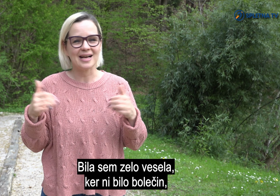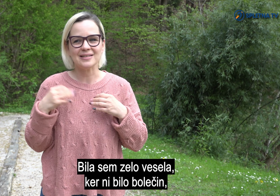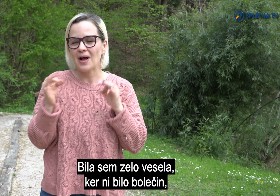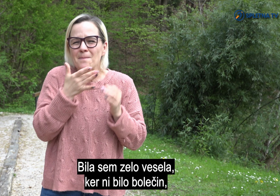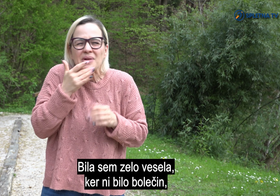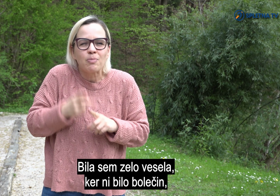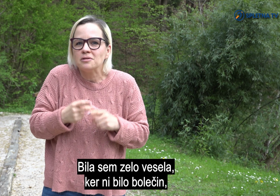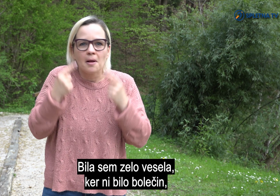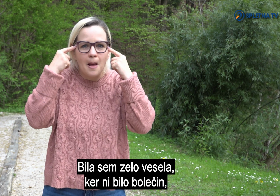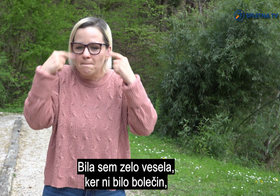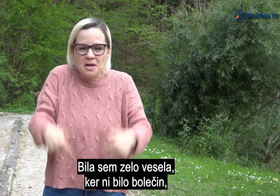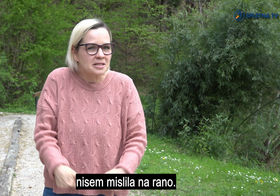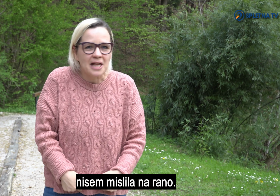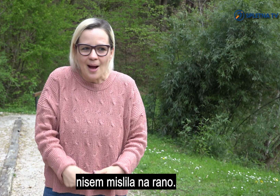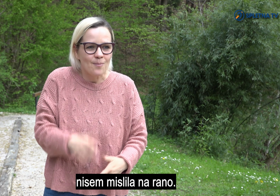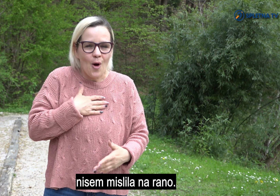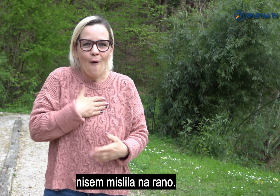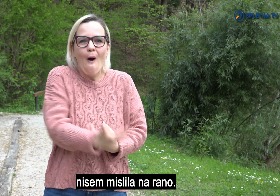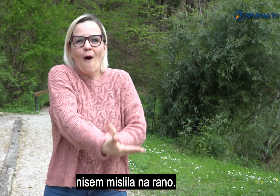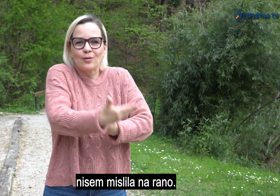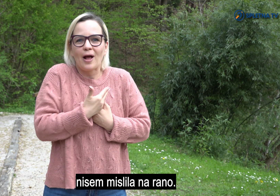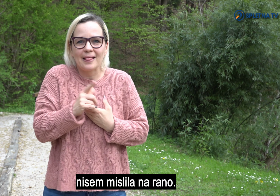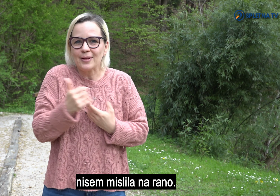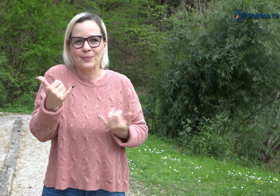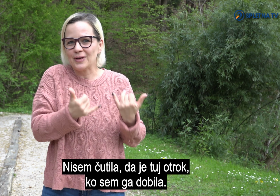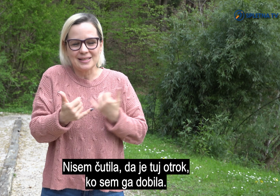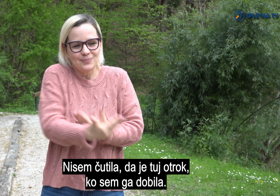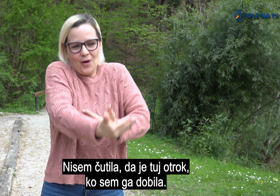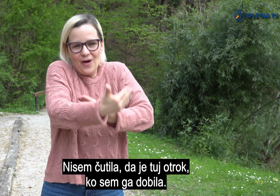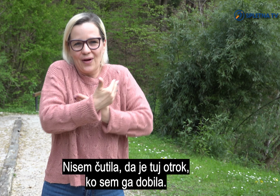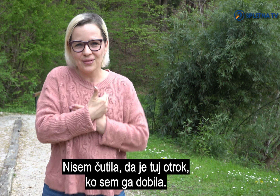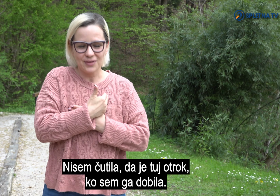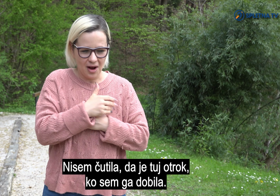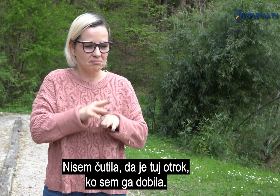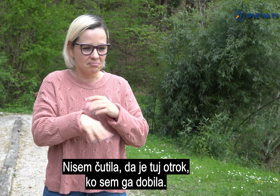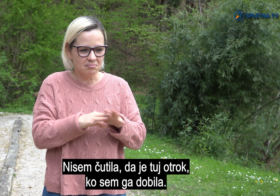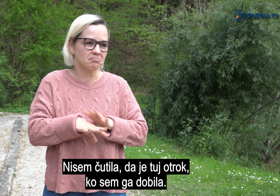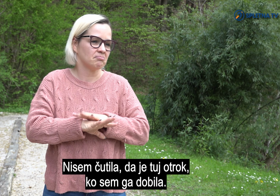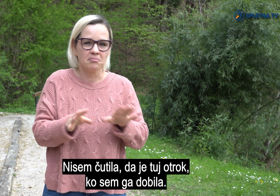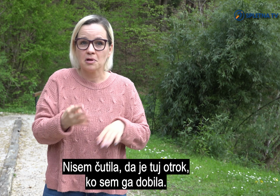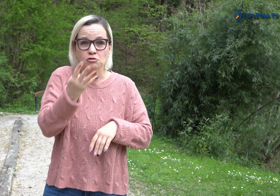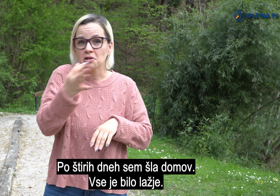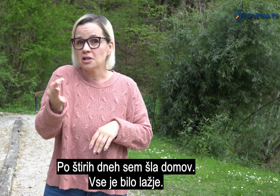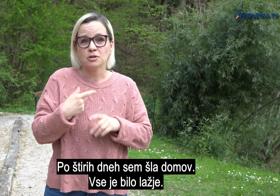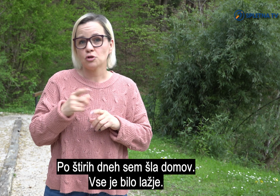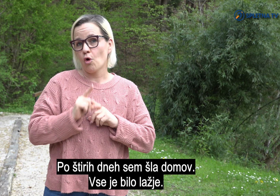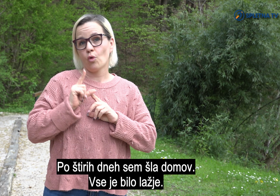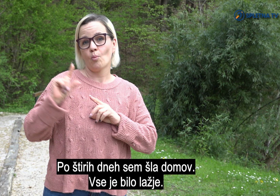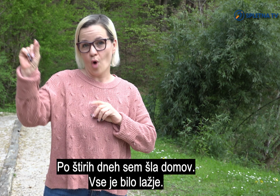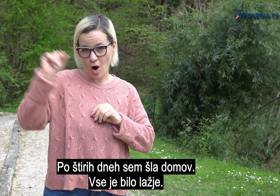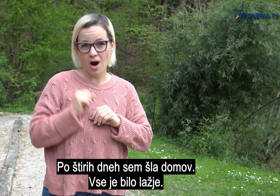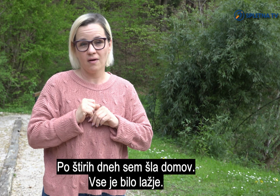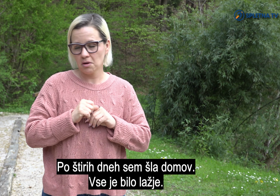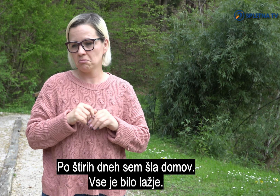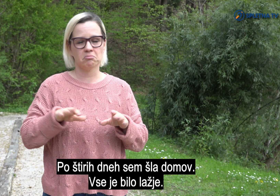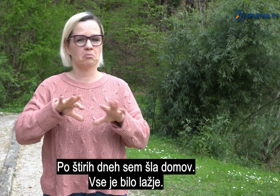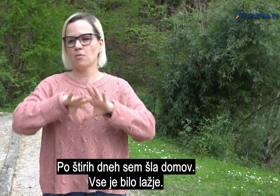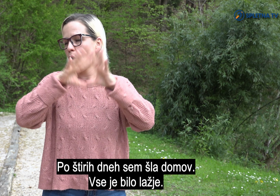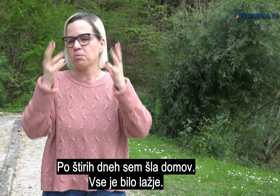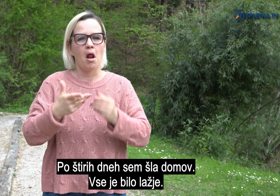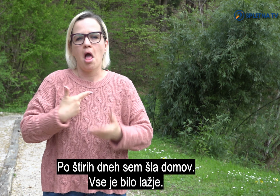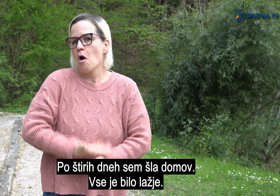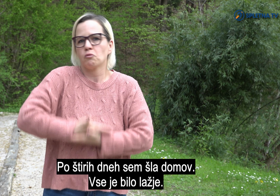Bila sem zelo vesela, ker ni bilo bolečin, nisem mislila na rano. Nisem čutila, da je tuj otrok, ko sem ga dobila. Po 4 dneh sem šla